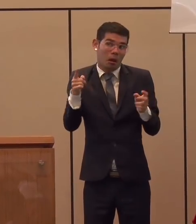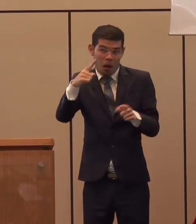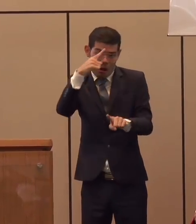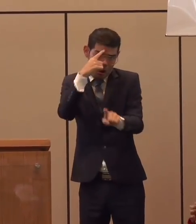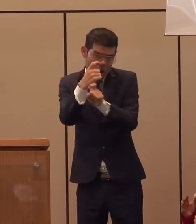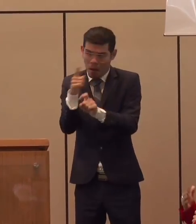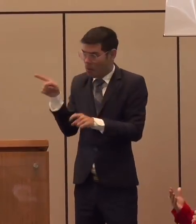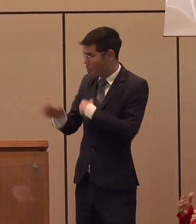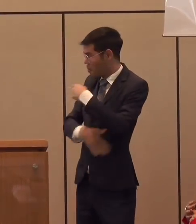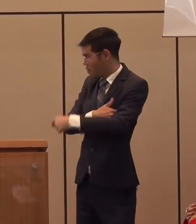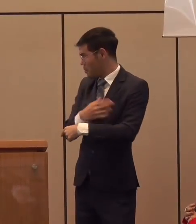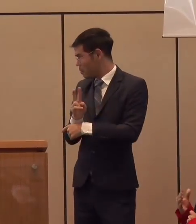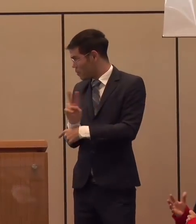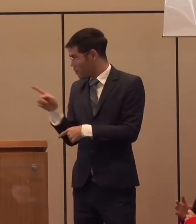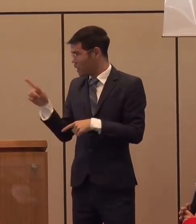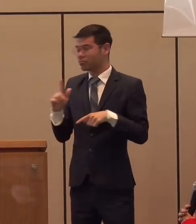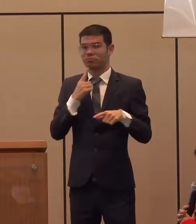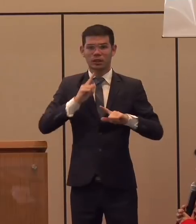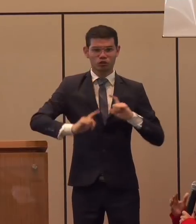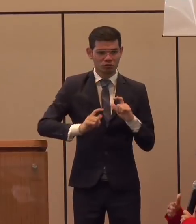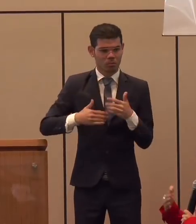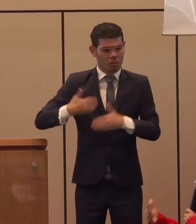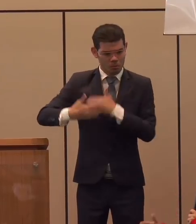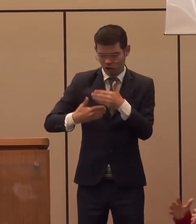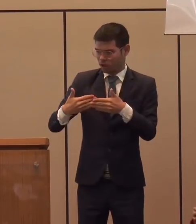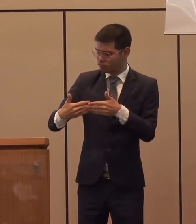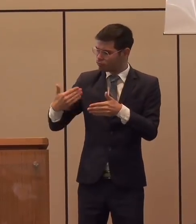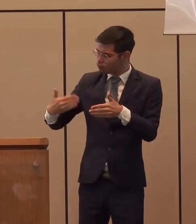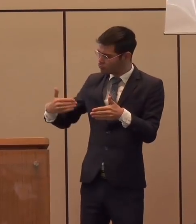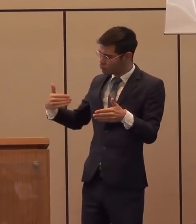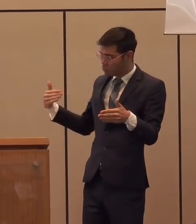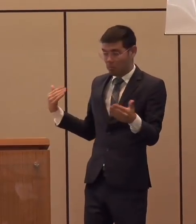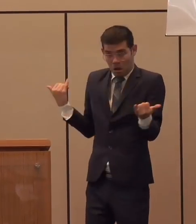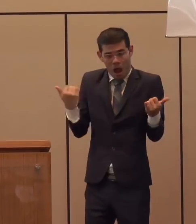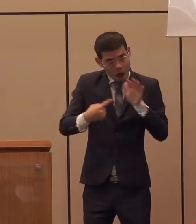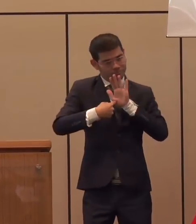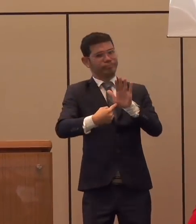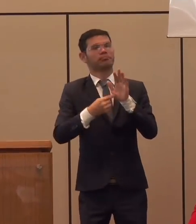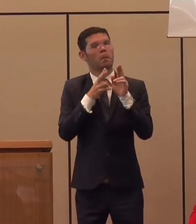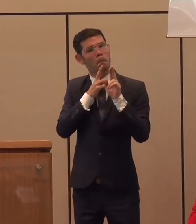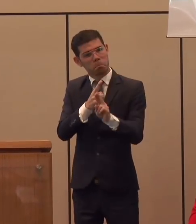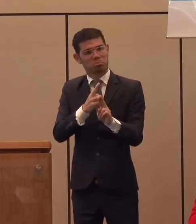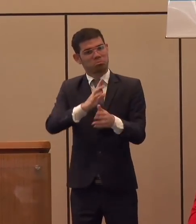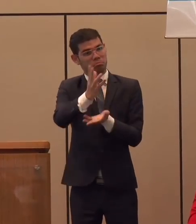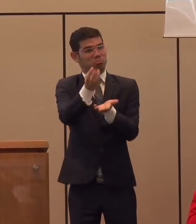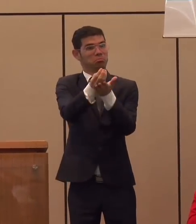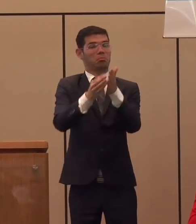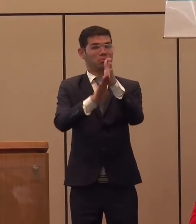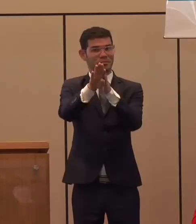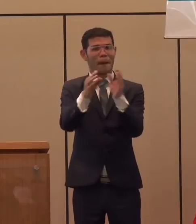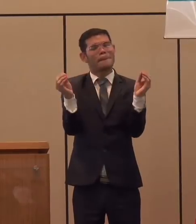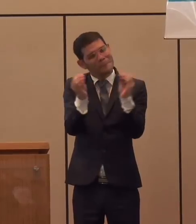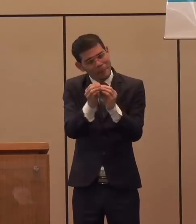viceministerio de turismo desde un proceso ya de hace algunos años y que está dando sus resultados y segundo